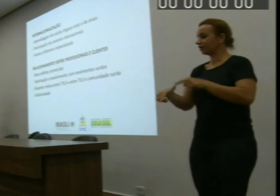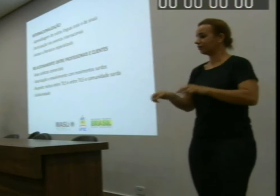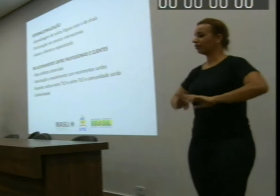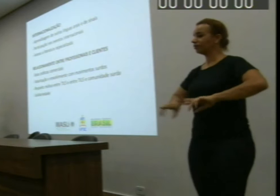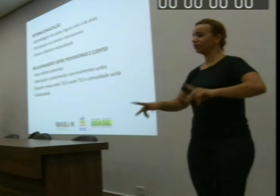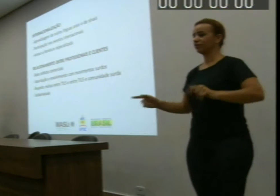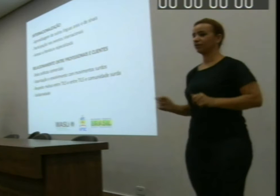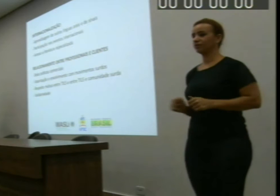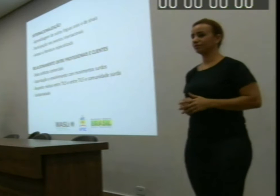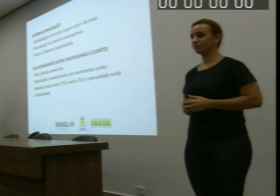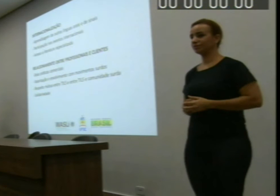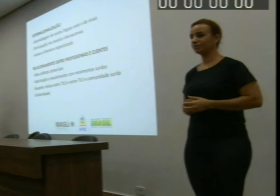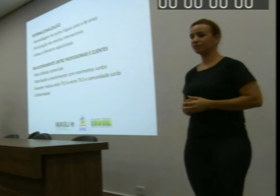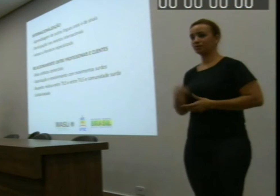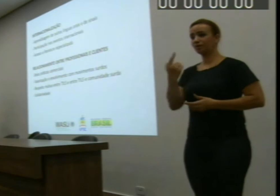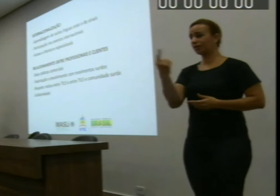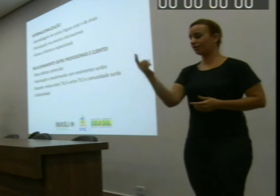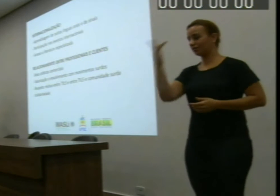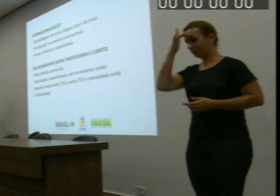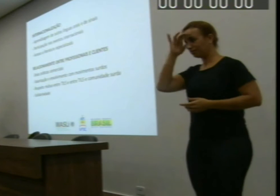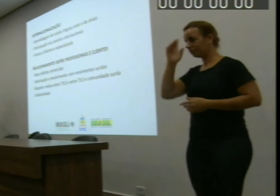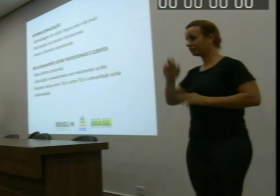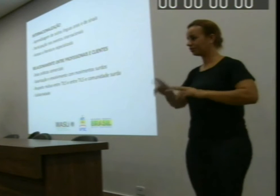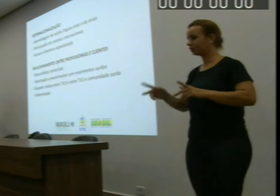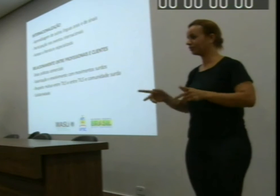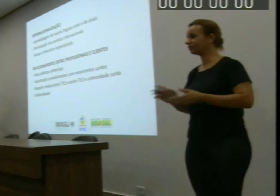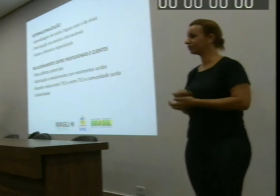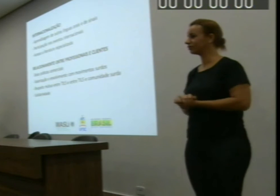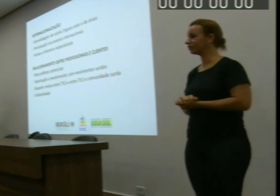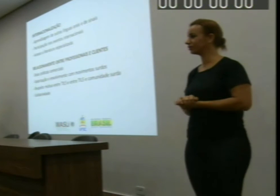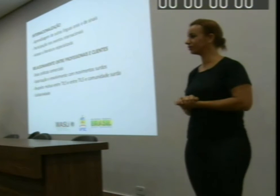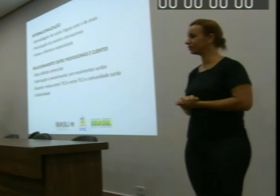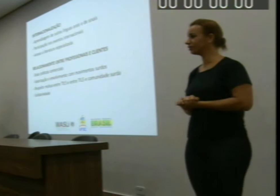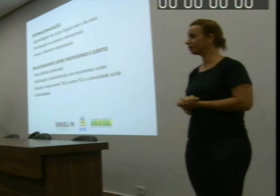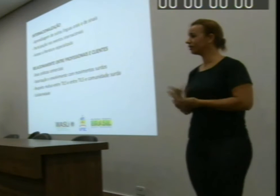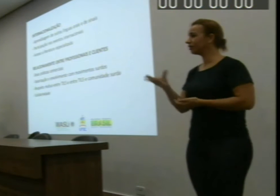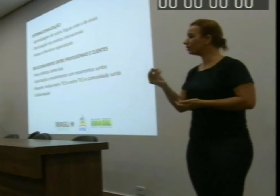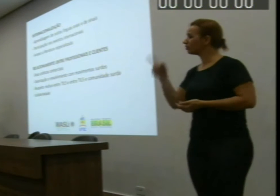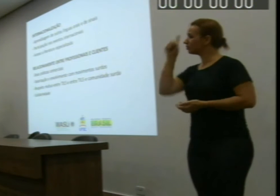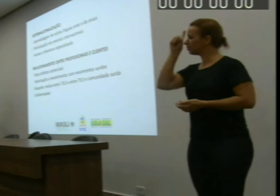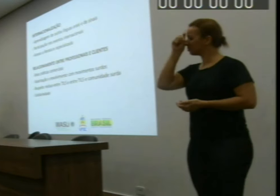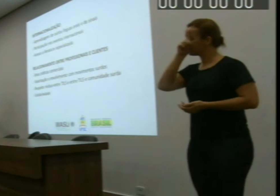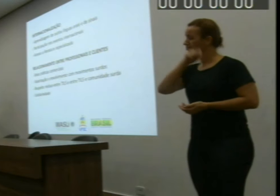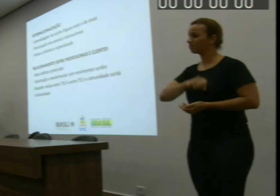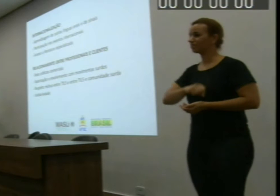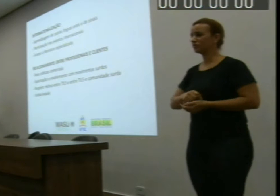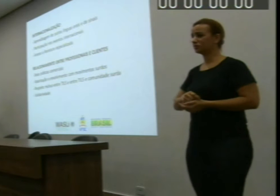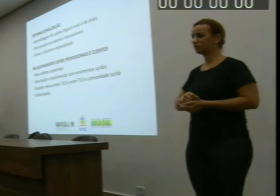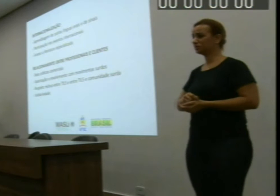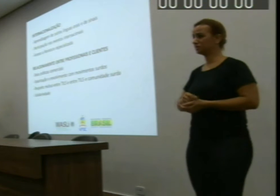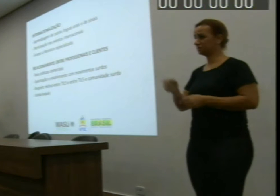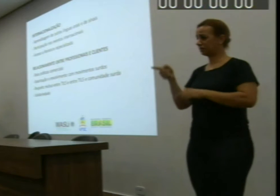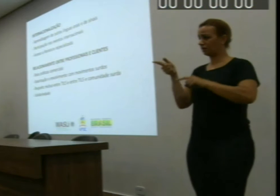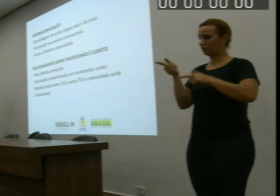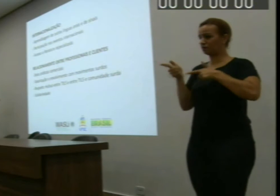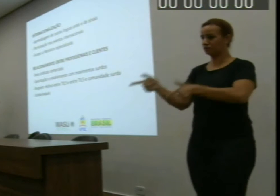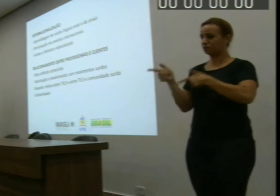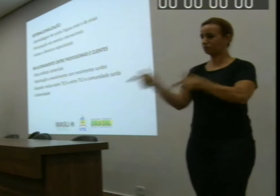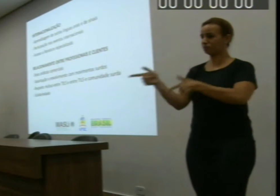das coisas eu acho muito muito difícil a gente ficar fazendo esse tipo de avaliação e muitas vezes quando a gente